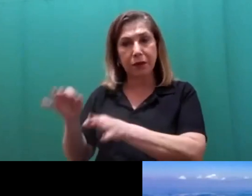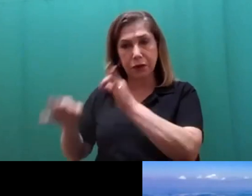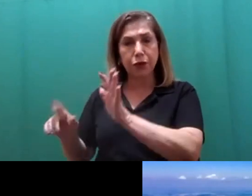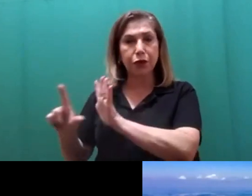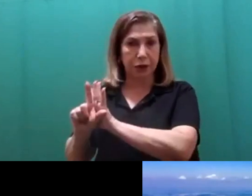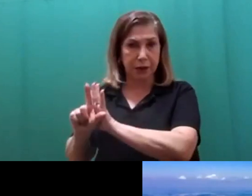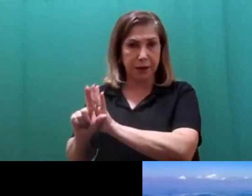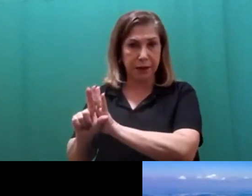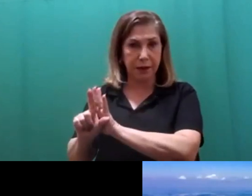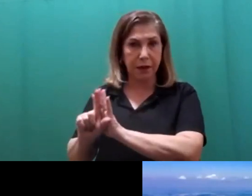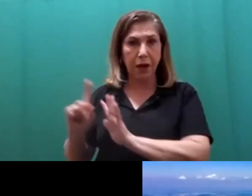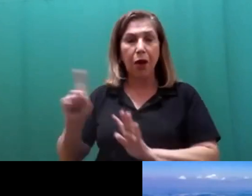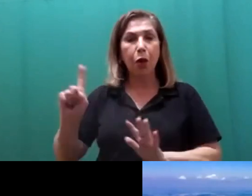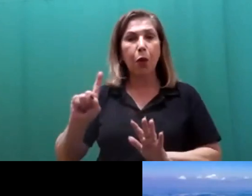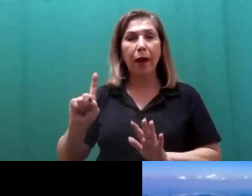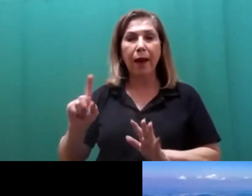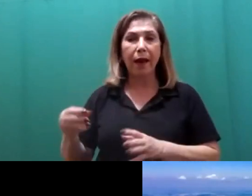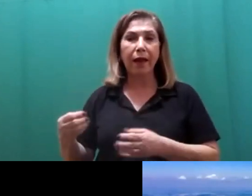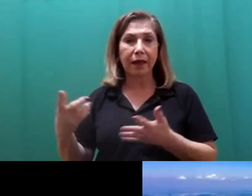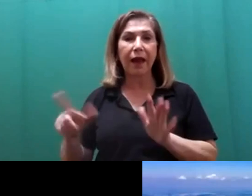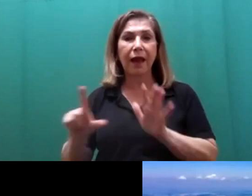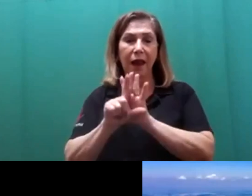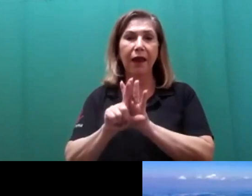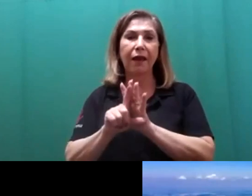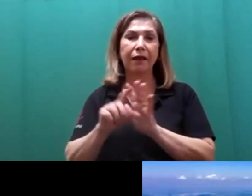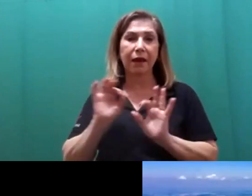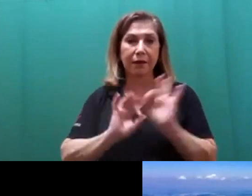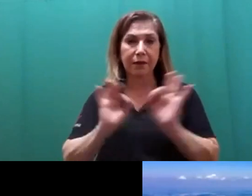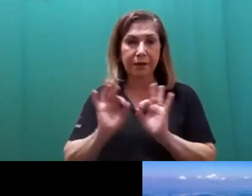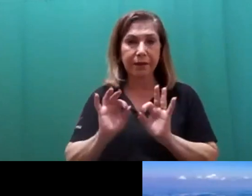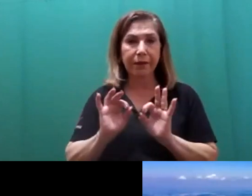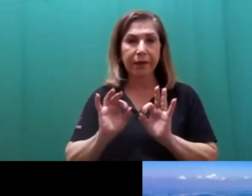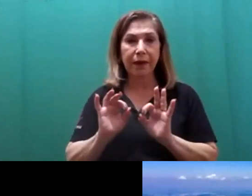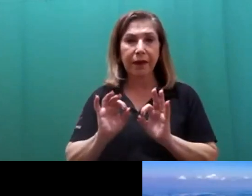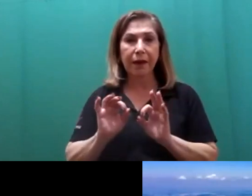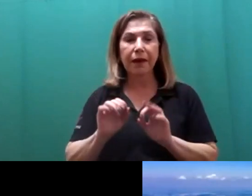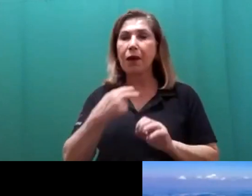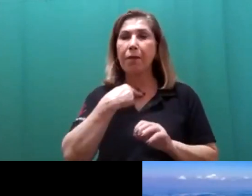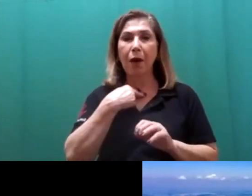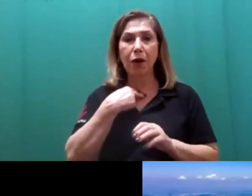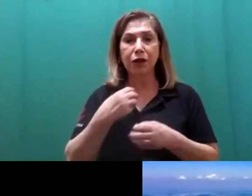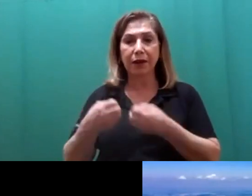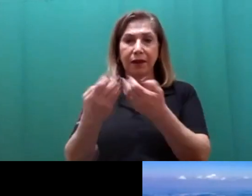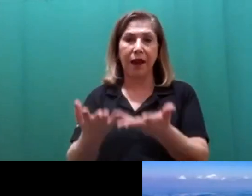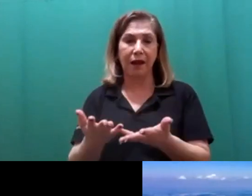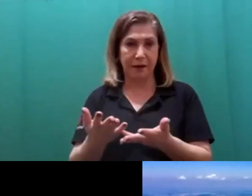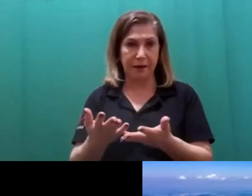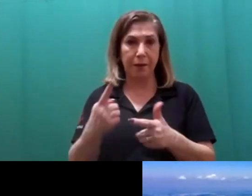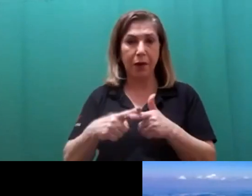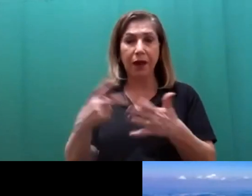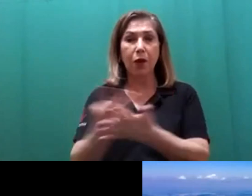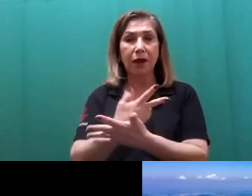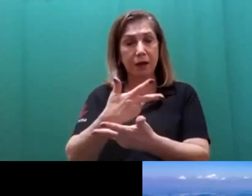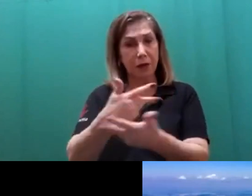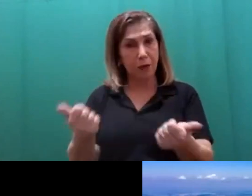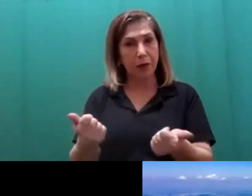de não fazer. Então, tem toda uma regulamentação, uma legislação que muitas vezes impede que isso aconteça. E aí, contradizendo um pouco isso,